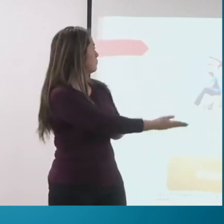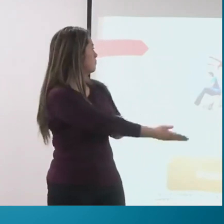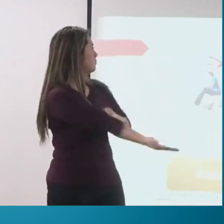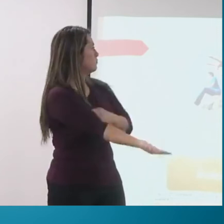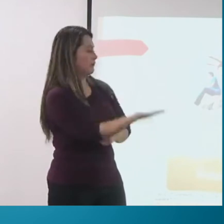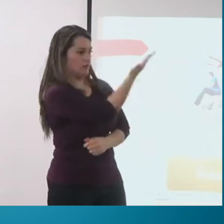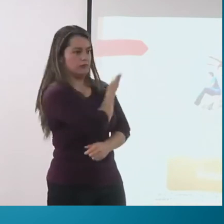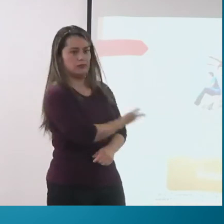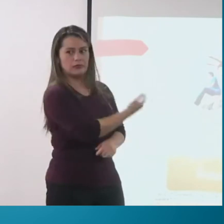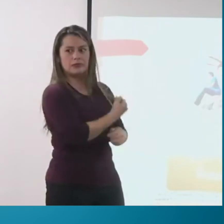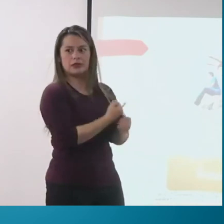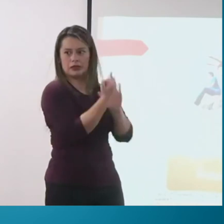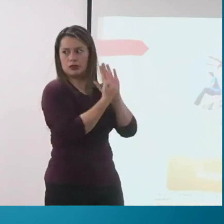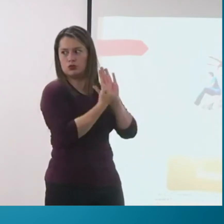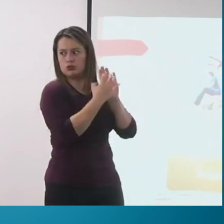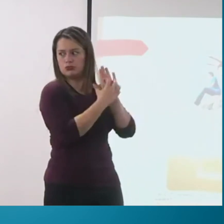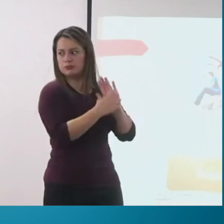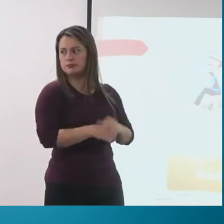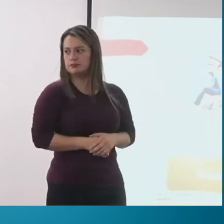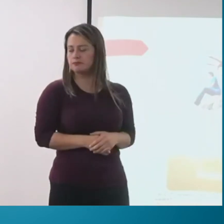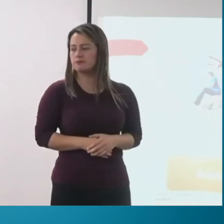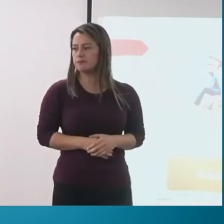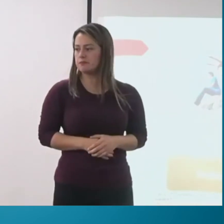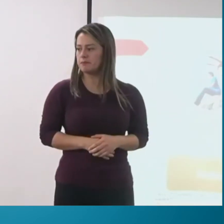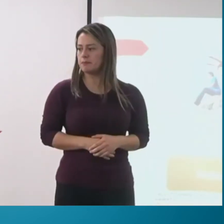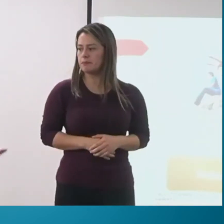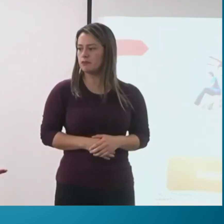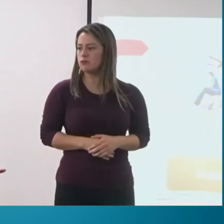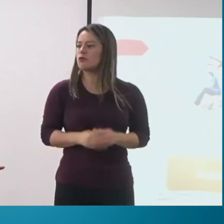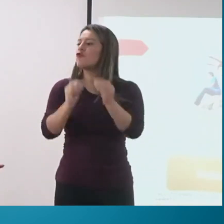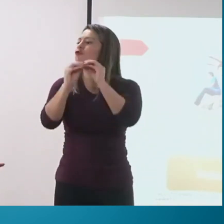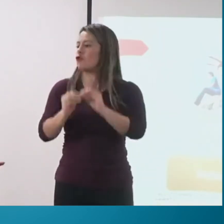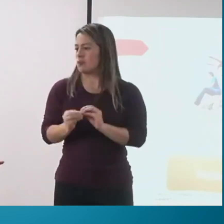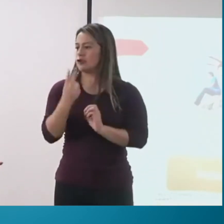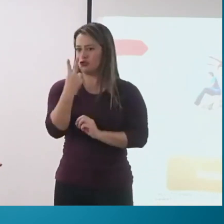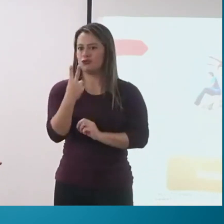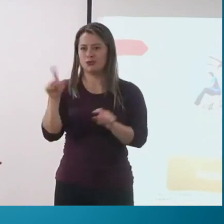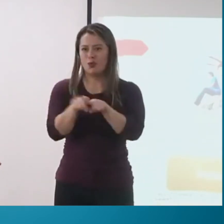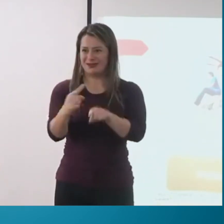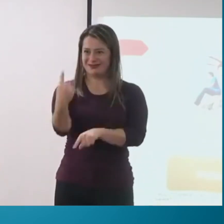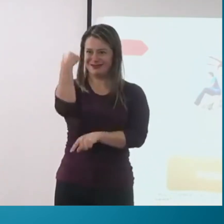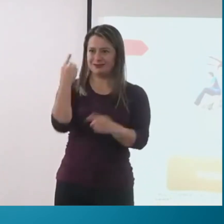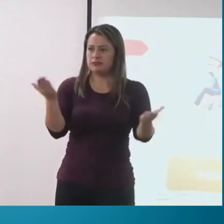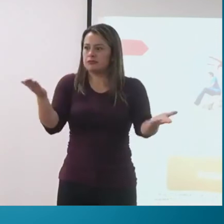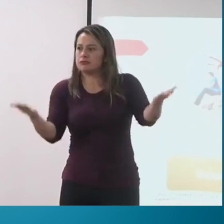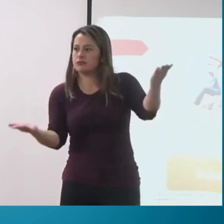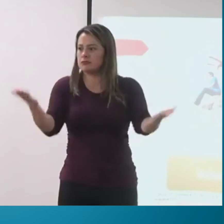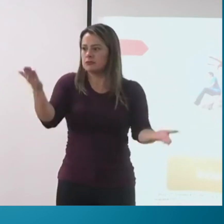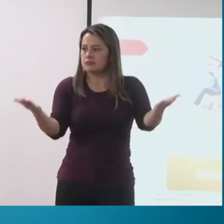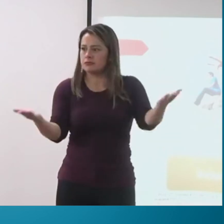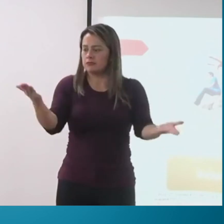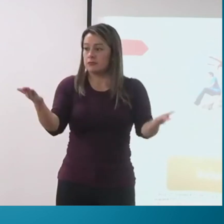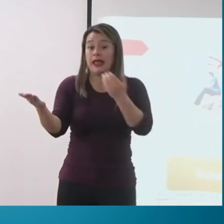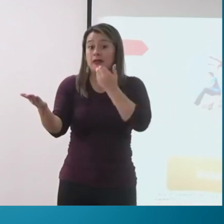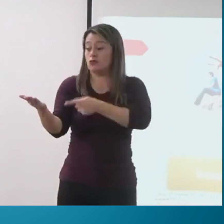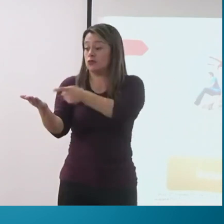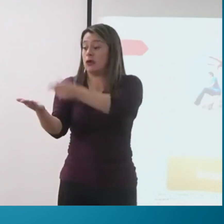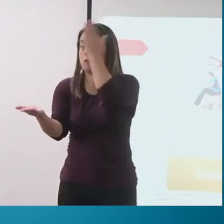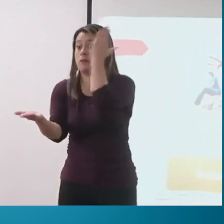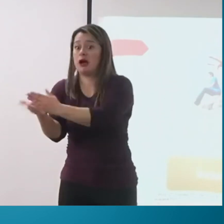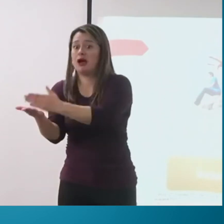sistemas mundiales de protección social hay dos formas. Hagan de cuenta como una balanza. O yo me enfermo y